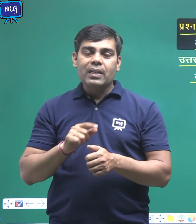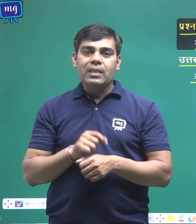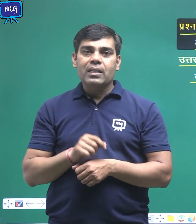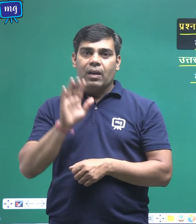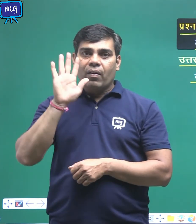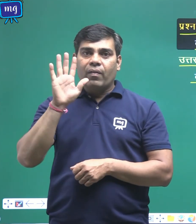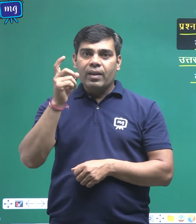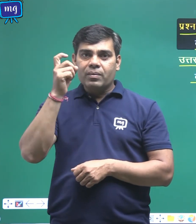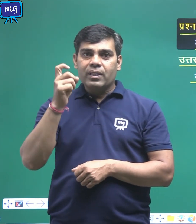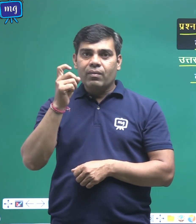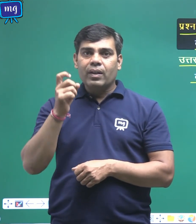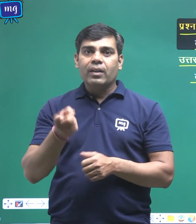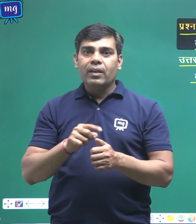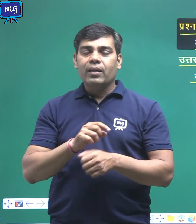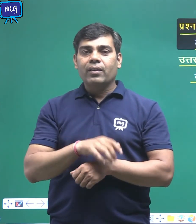57 फीट की